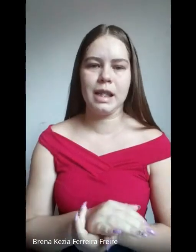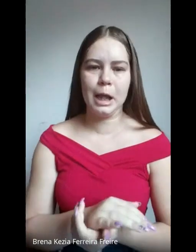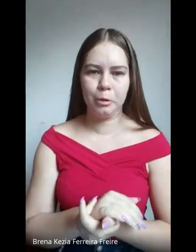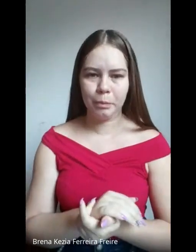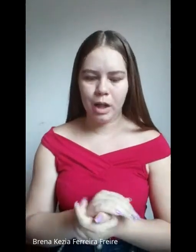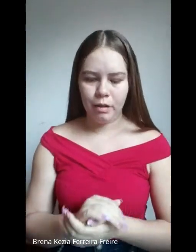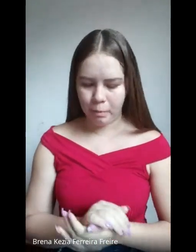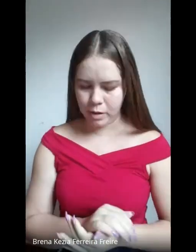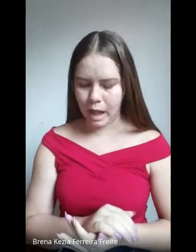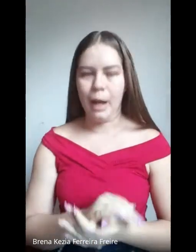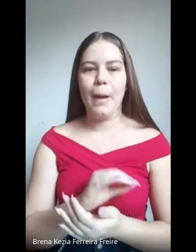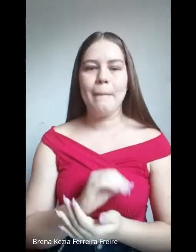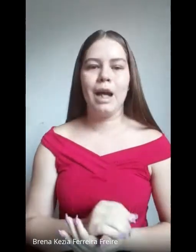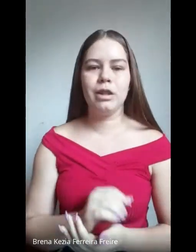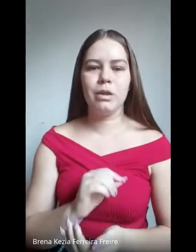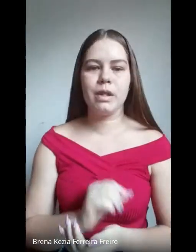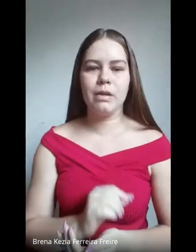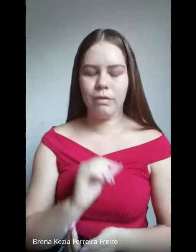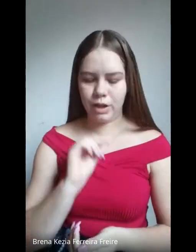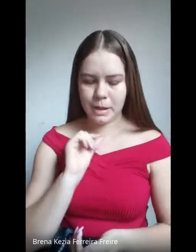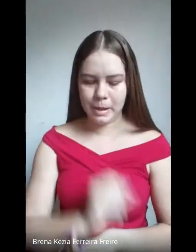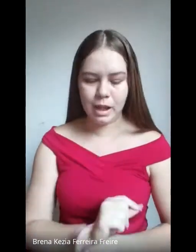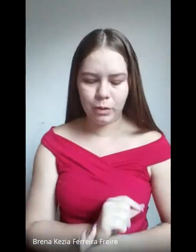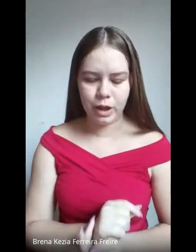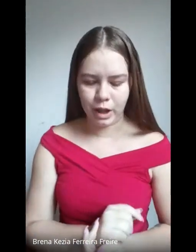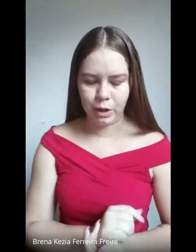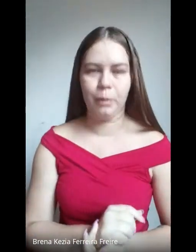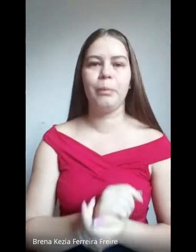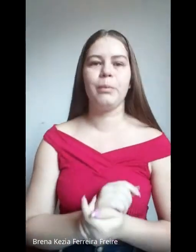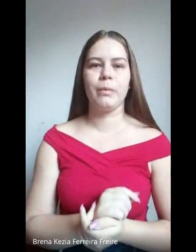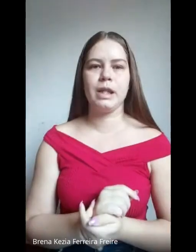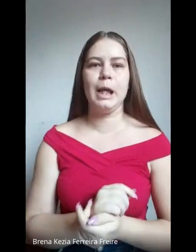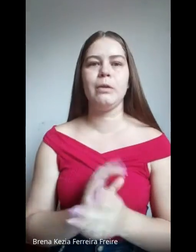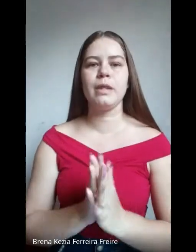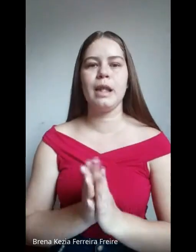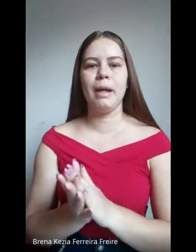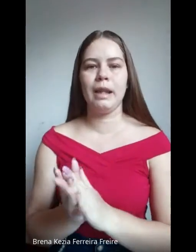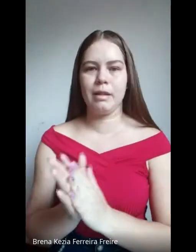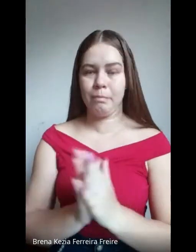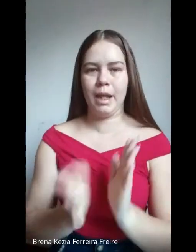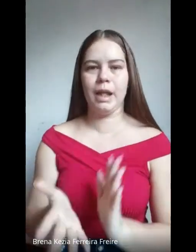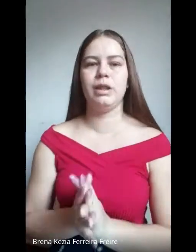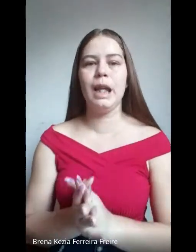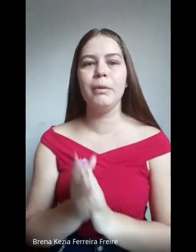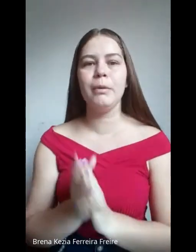certo? Vamos lá. Página 225, gente. Certo? Sem perca de tempo, vamos para a